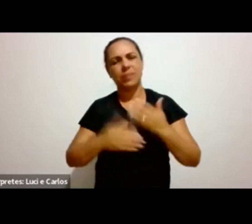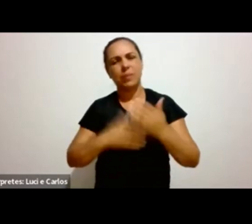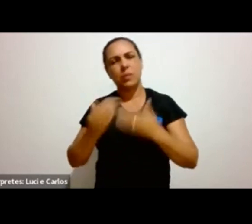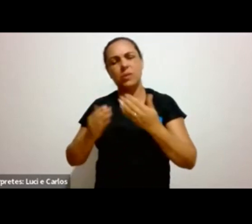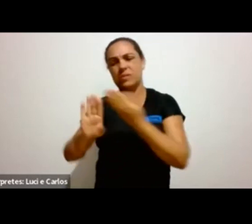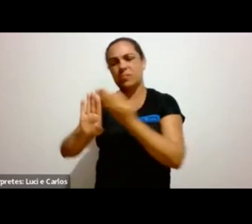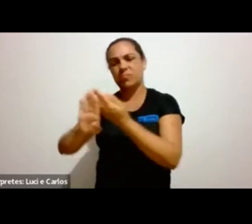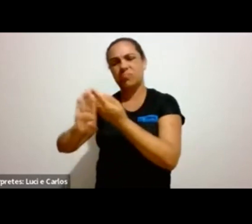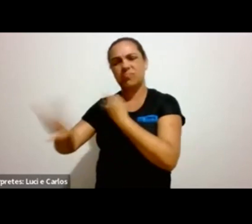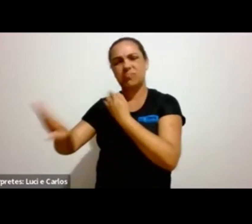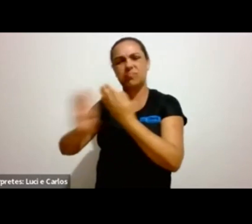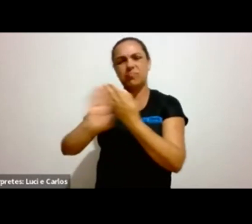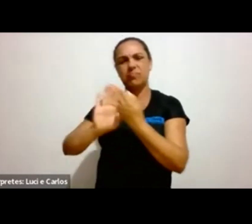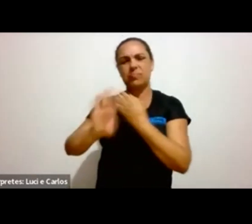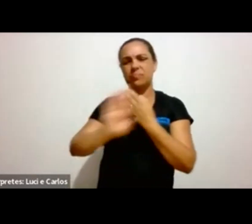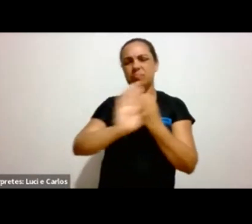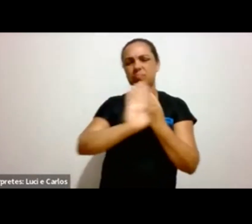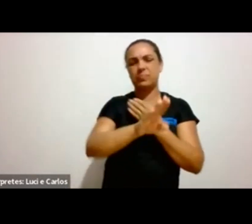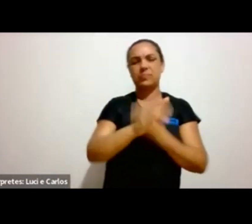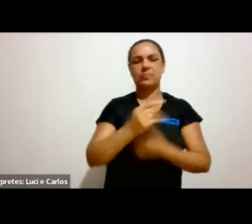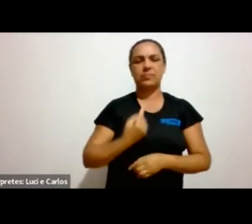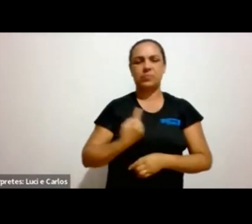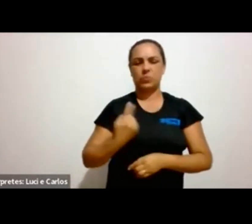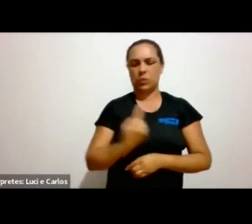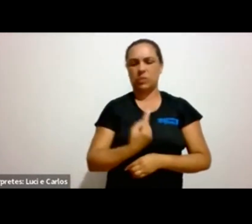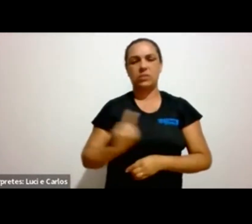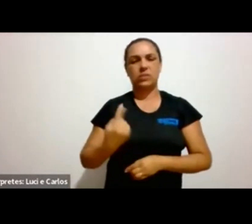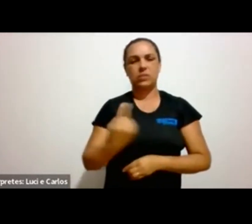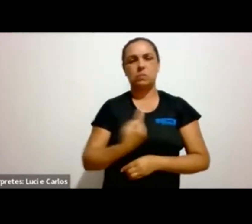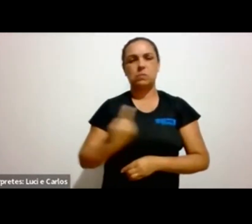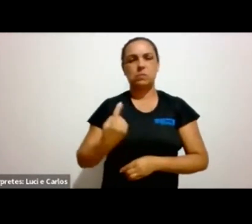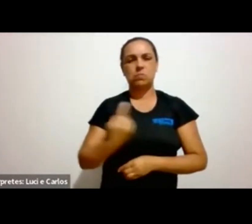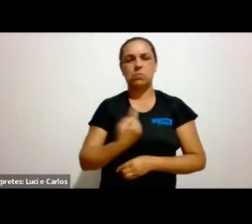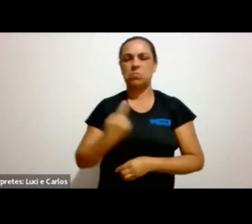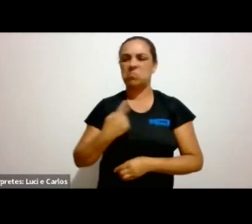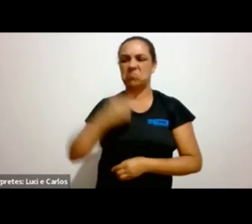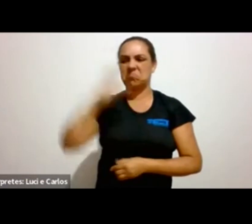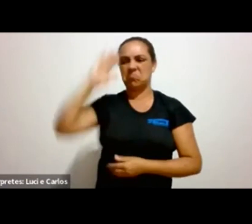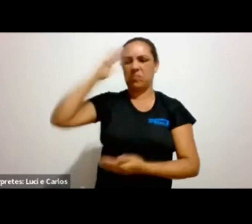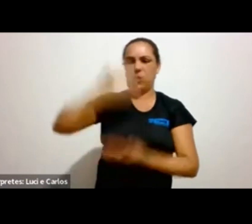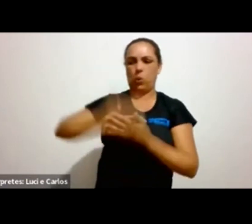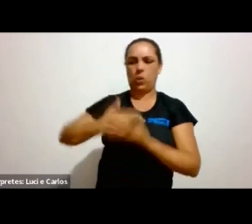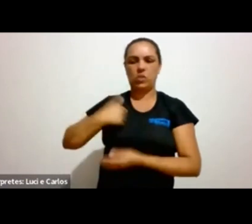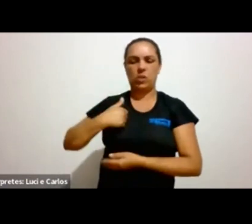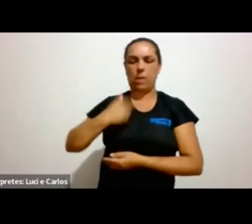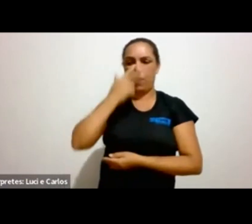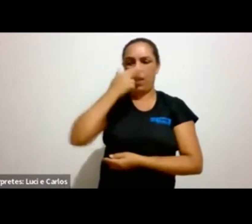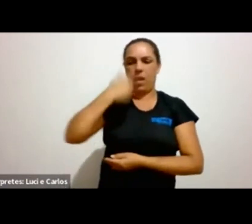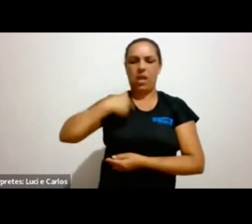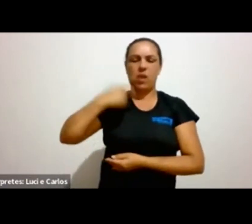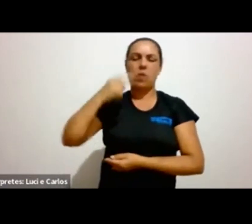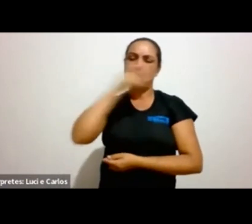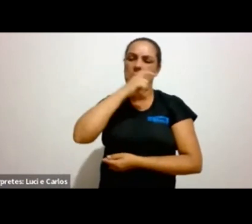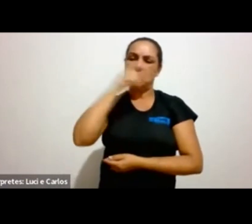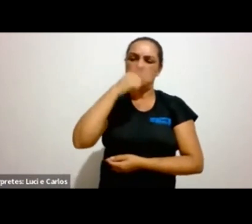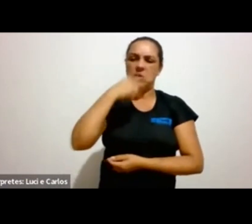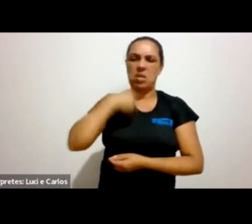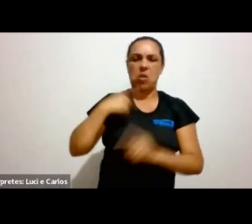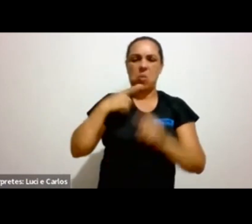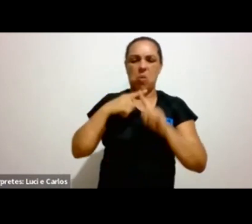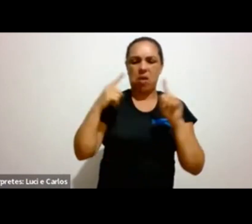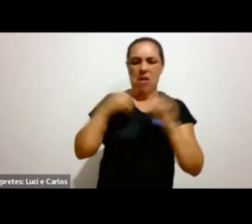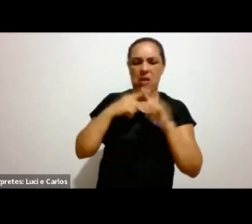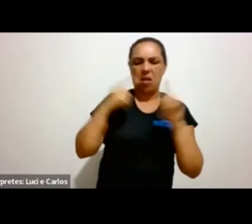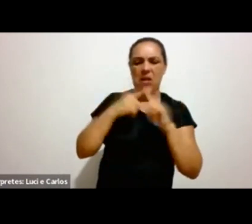de todos, começa a levar sua vida, fala, ninguém acredita em mim mesmo, parece que eu, que sou a queixona, eu que